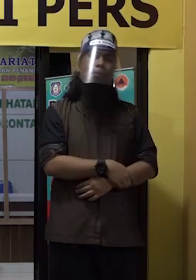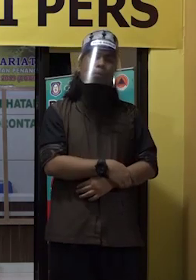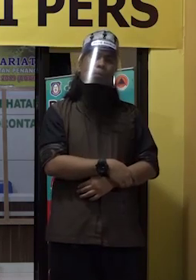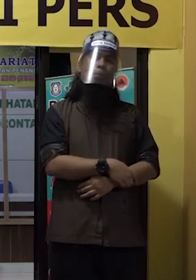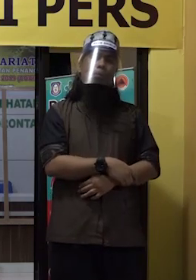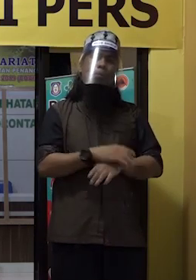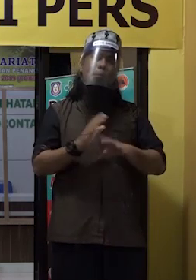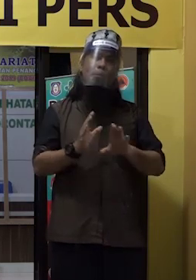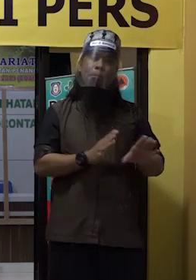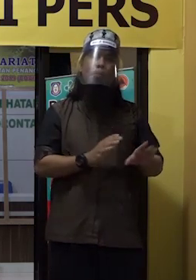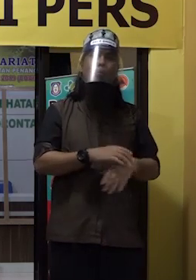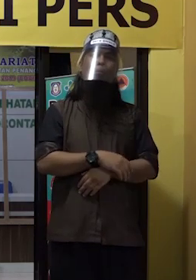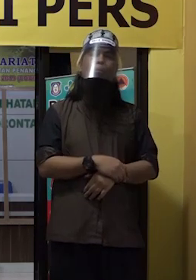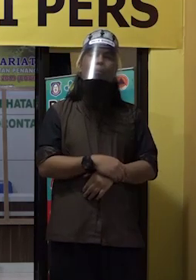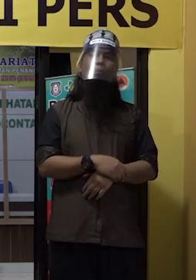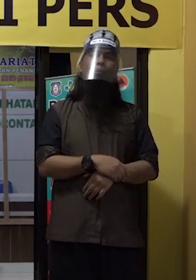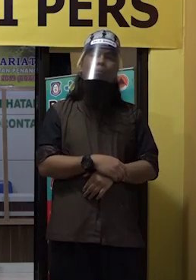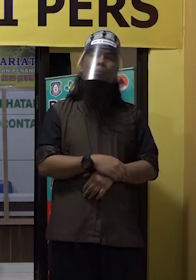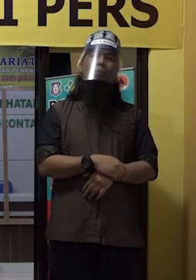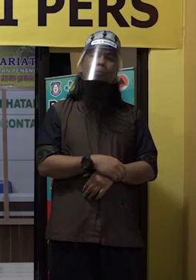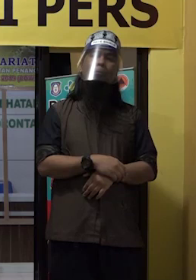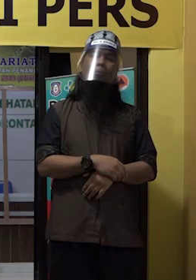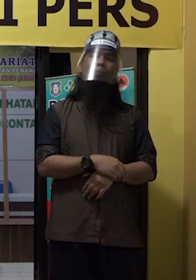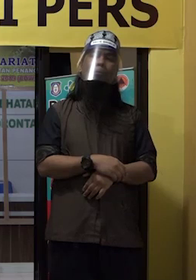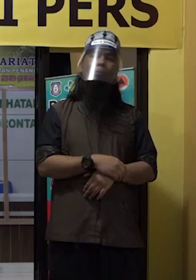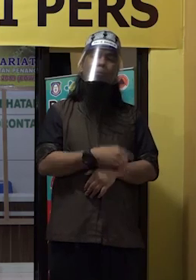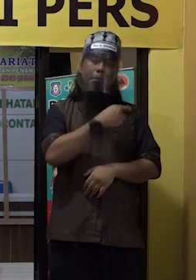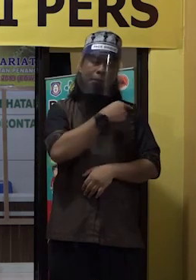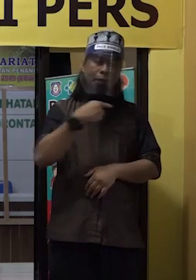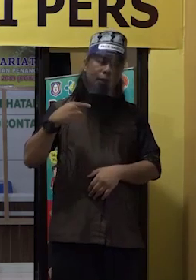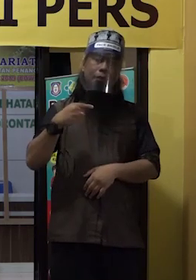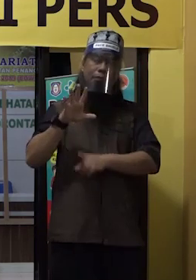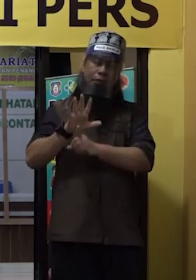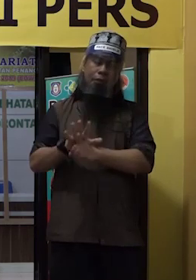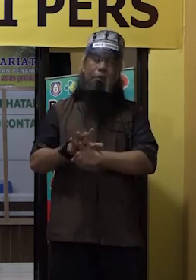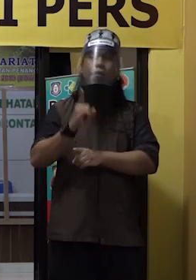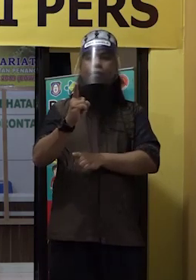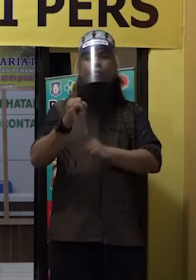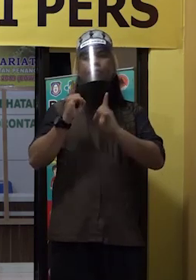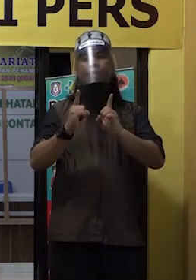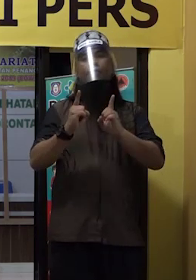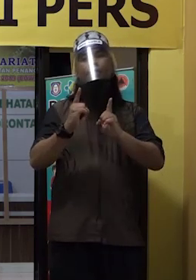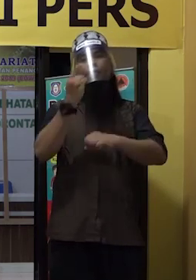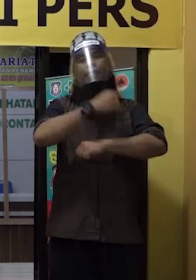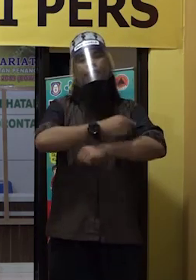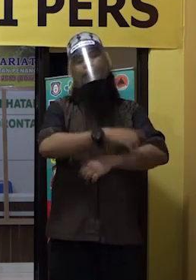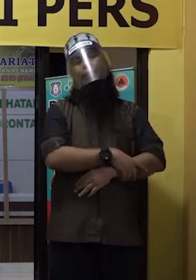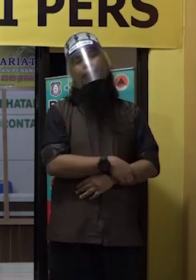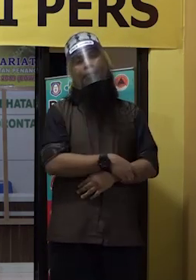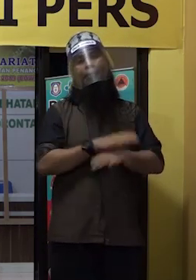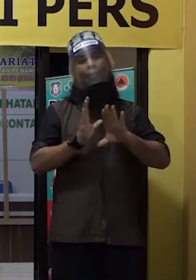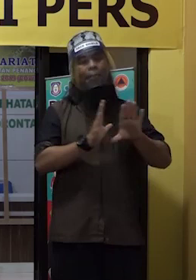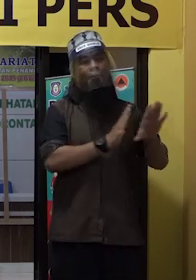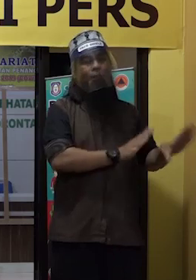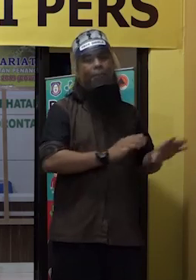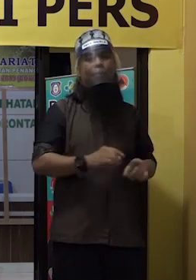PCR yang kedua dan ketiga negatif, dirawat selama 11 hari. Yang berikutnya adalah